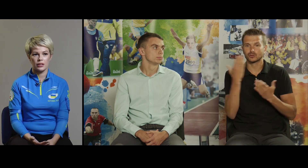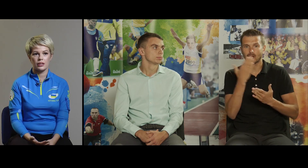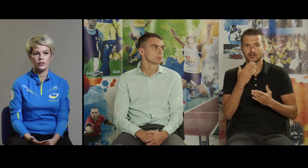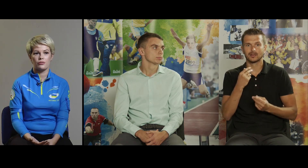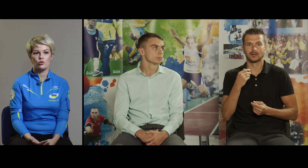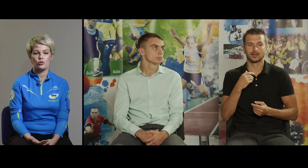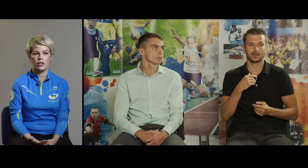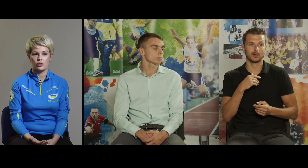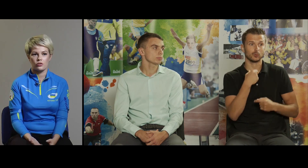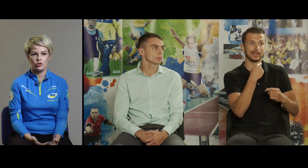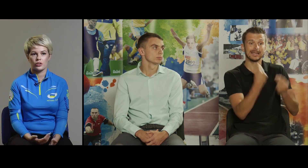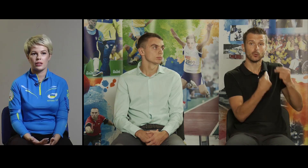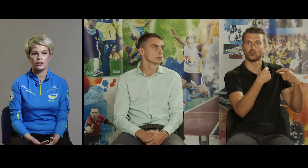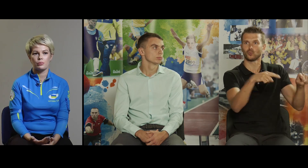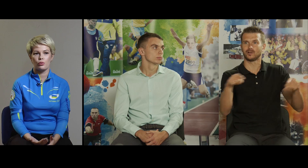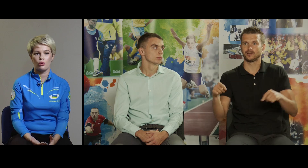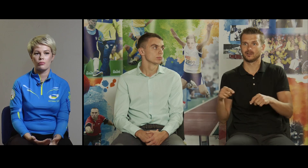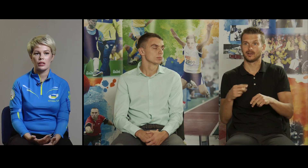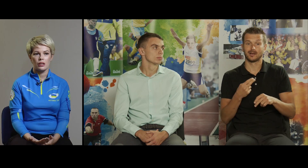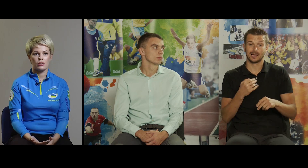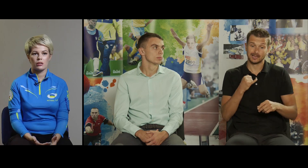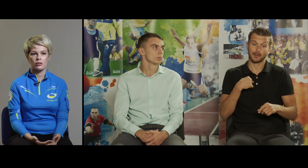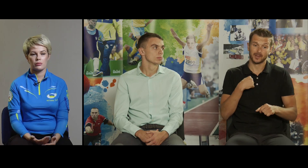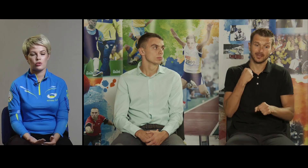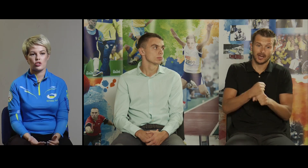контакт і відчуття, читати по